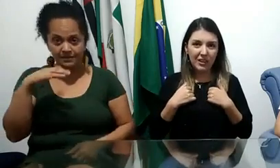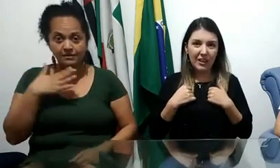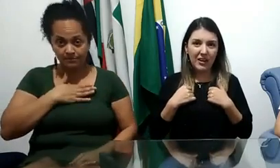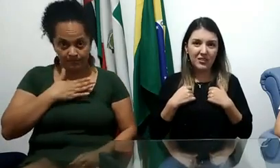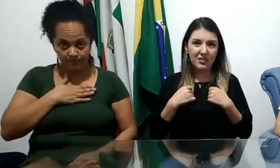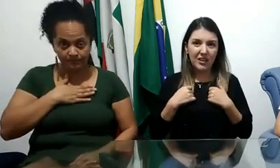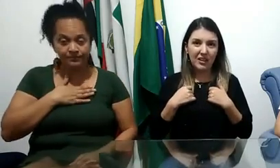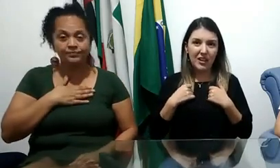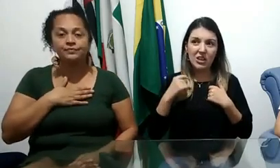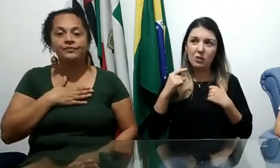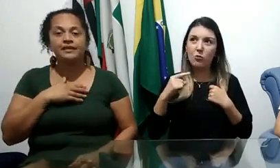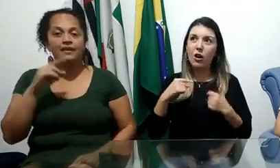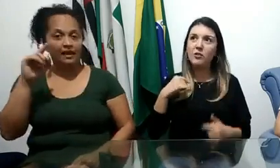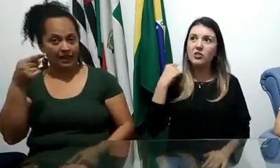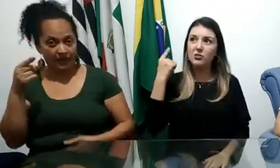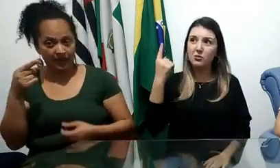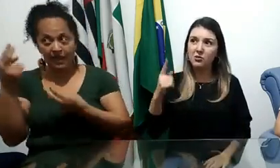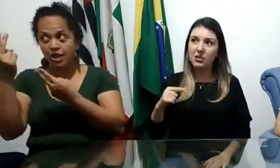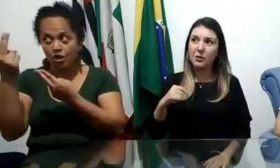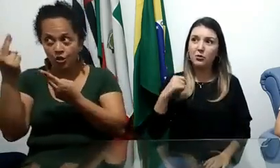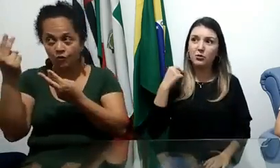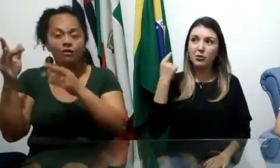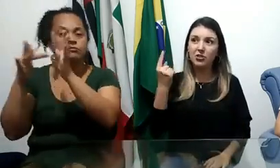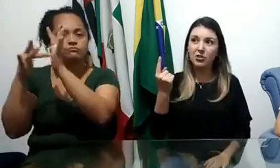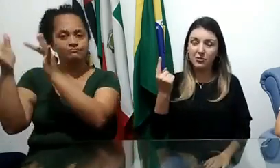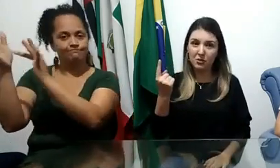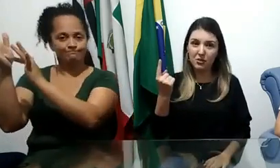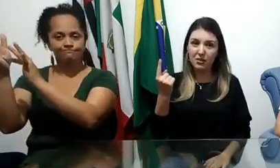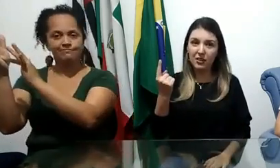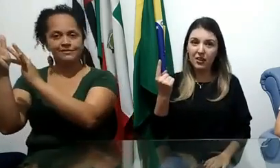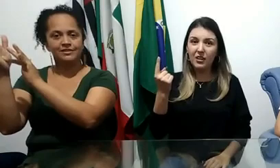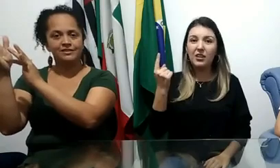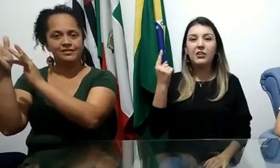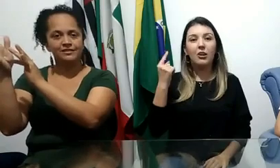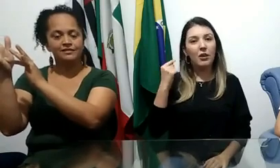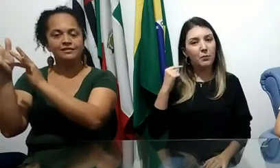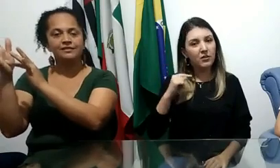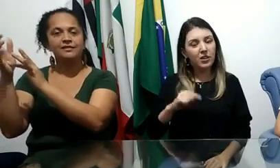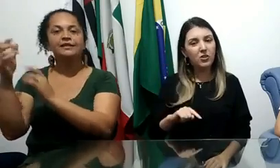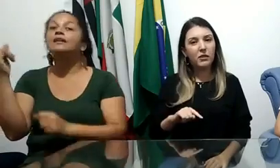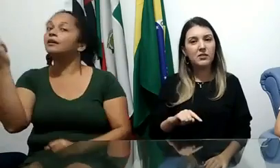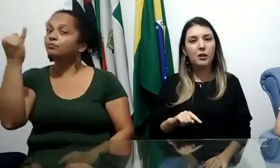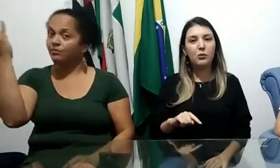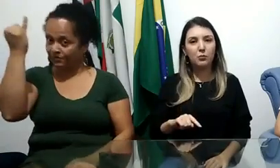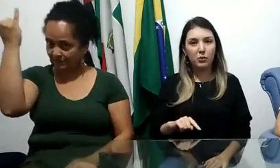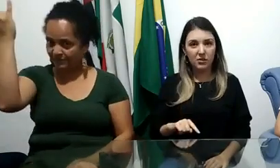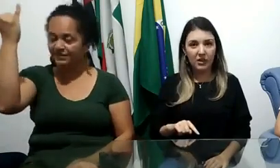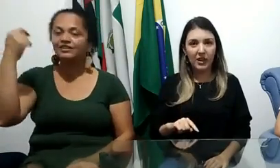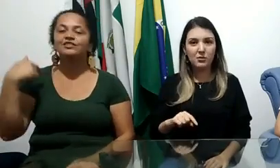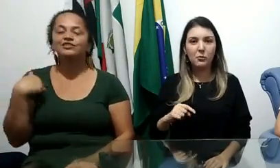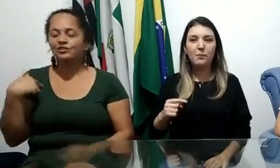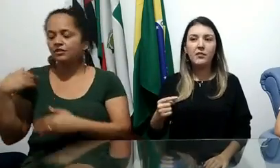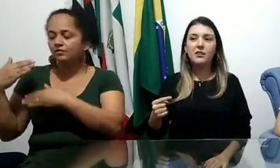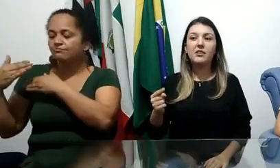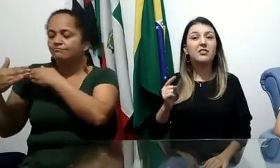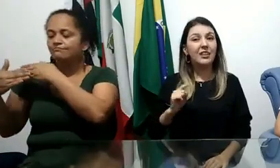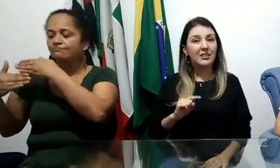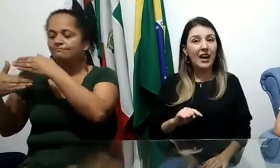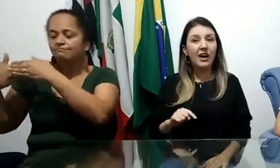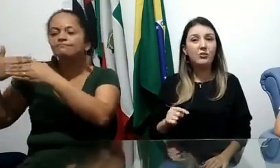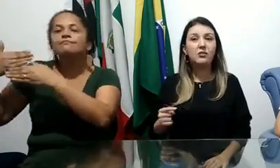cristã é ser igual a Jesus, ter a postura de Jesus, então é importante passar por um processo,